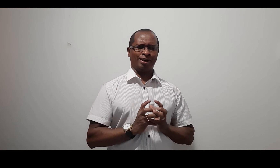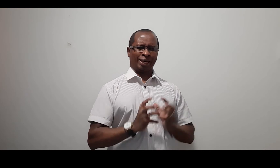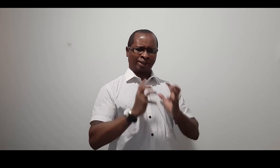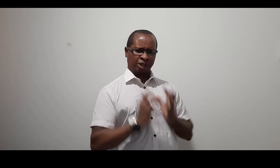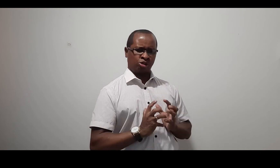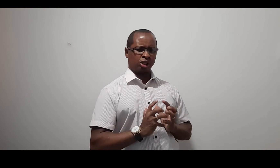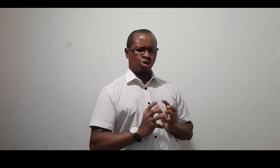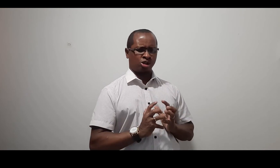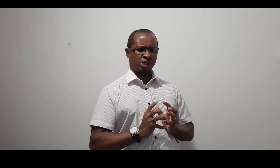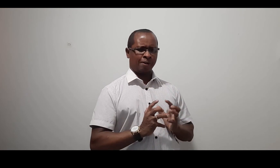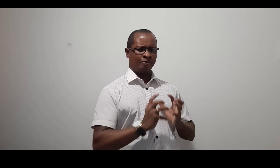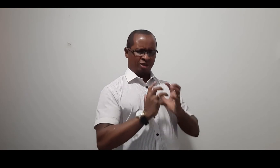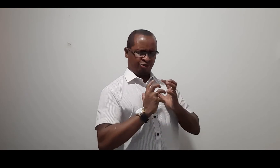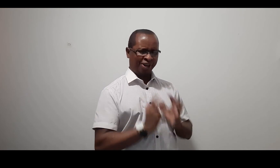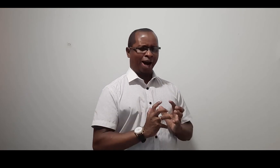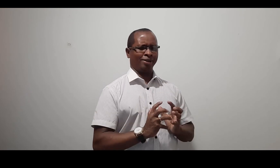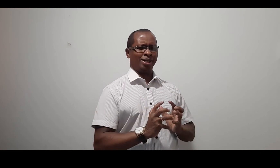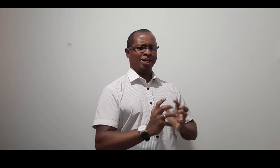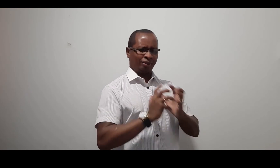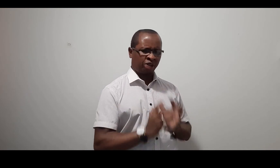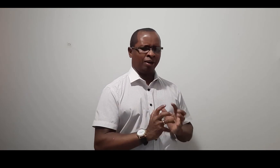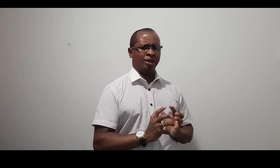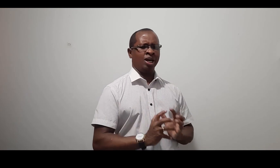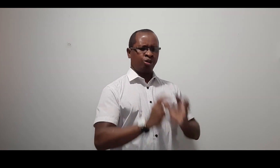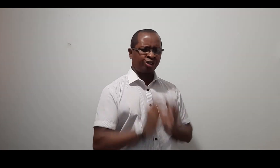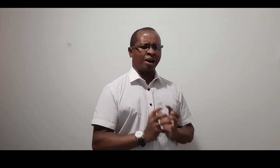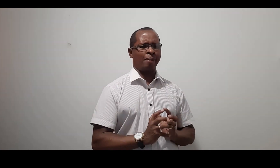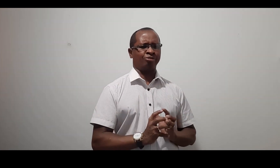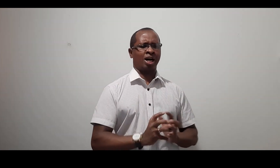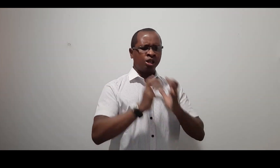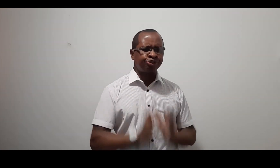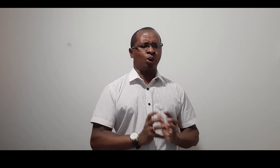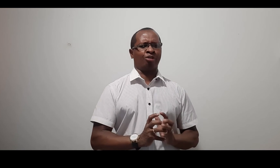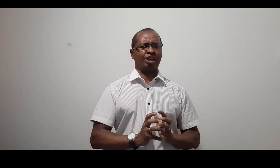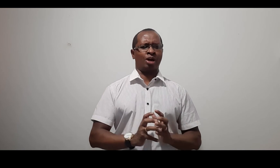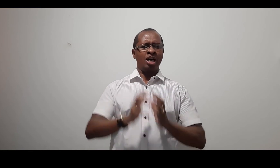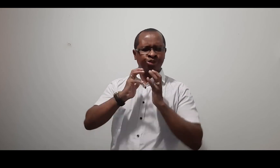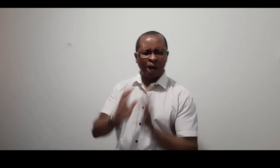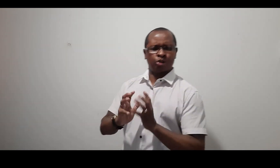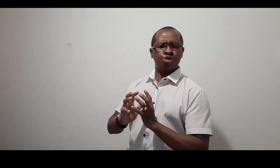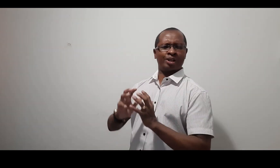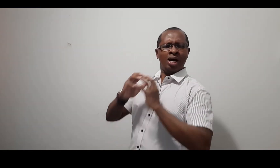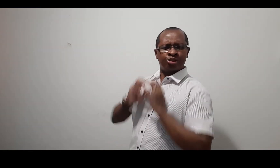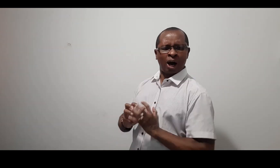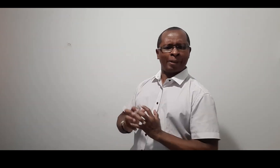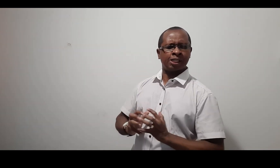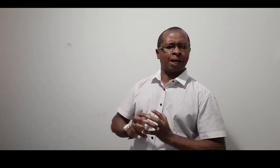De Kristy Jesosy ny fanahiny, ny teniny, ny fisainam-bavaka, ny finoana velona, ny fahadiovana, ny fahamasinana,